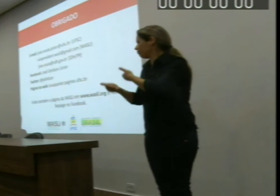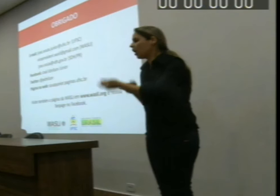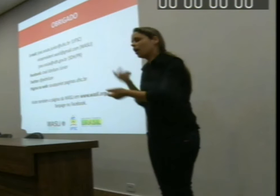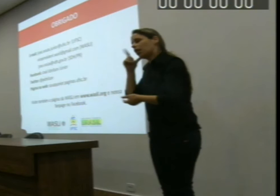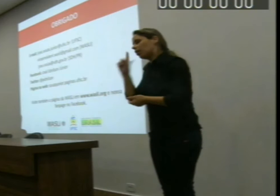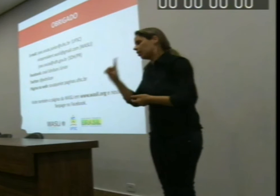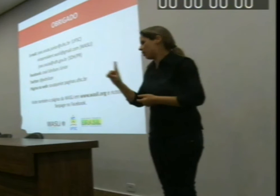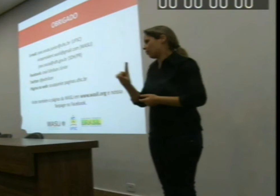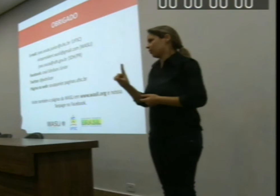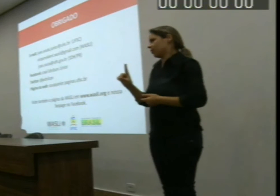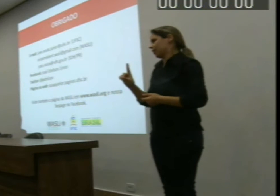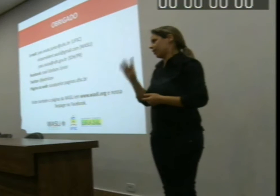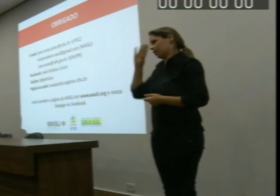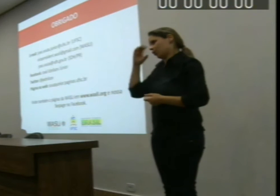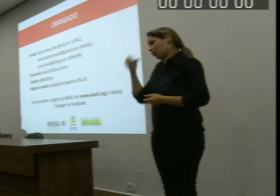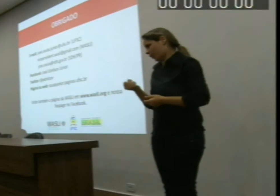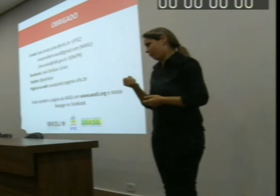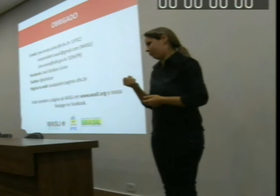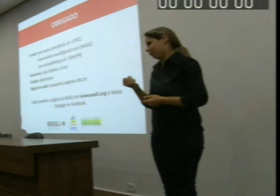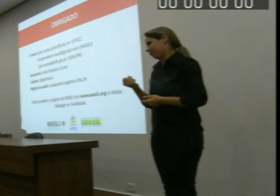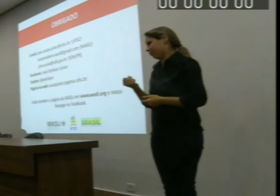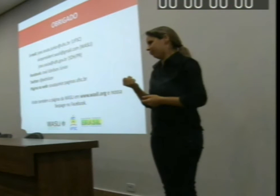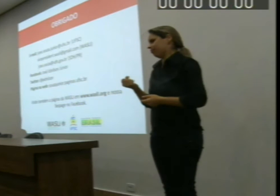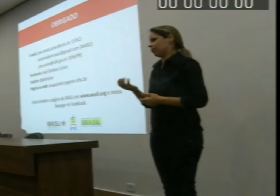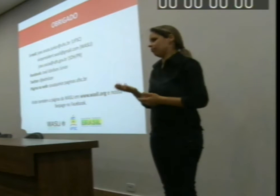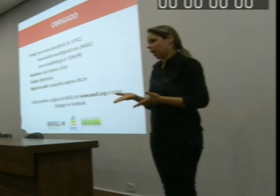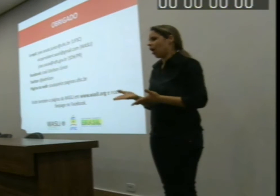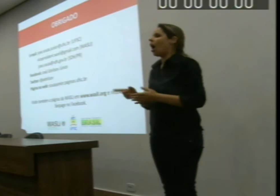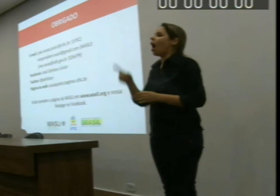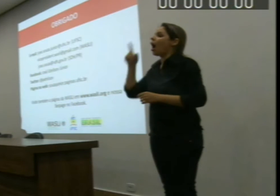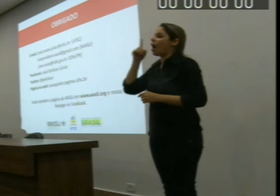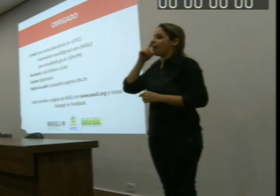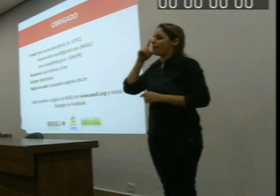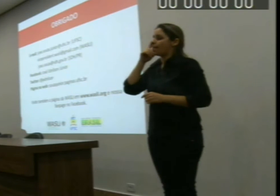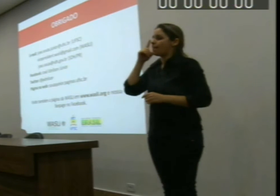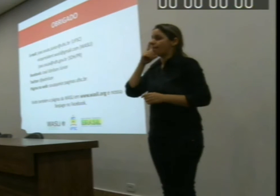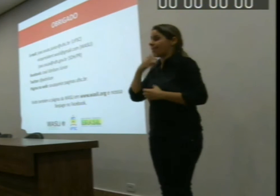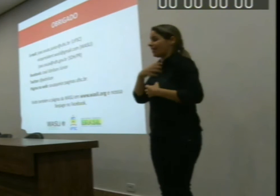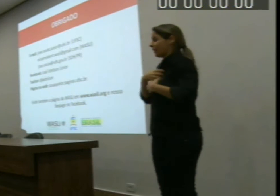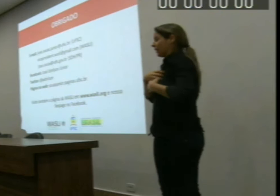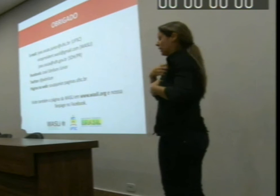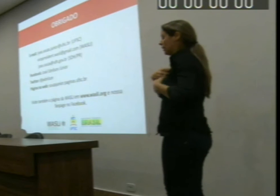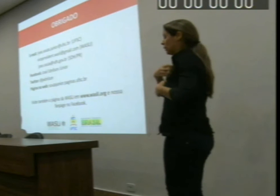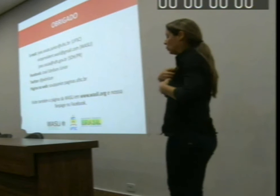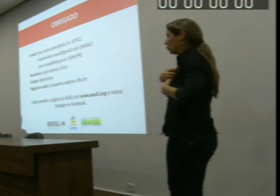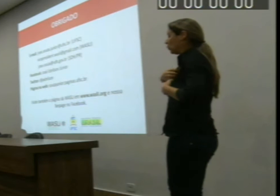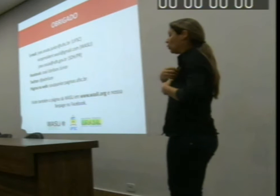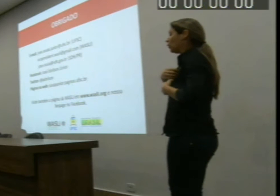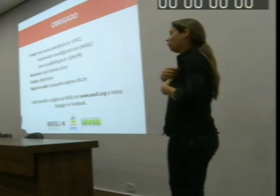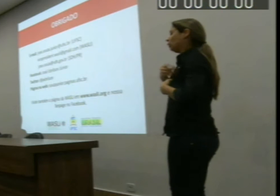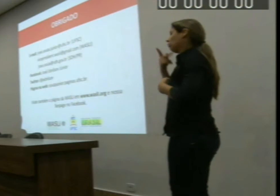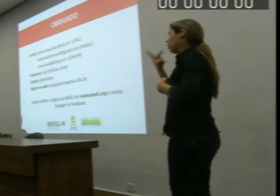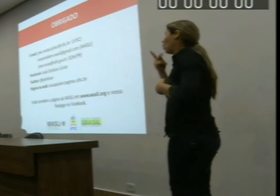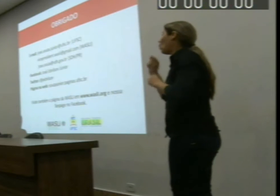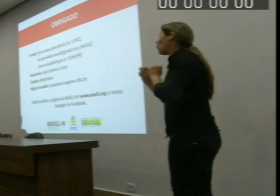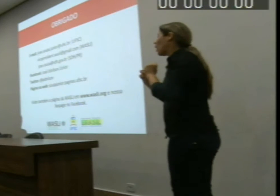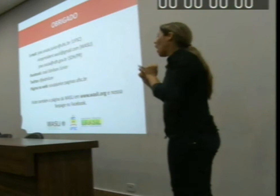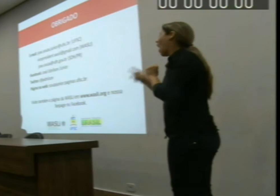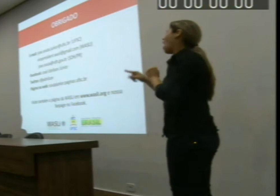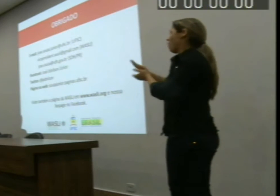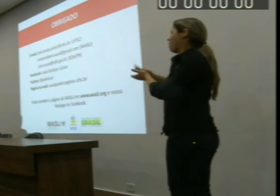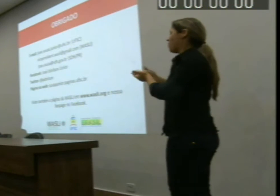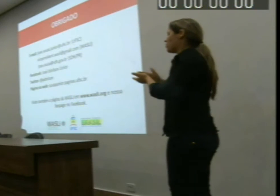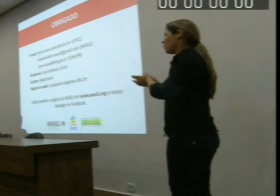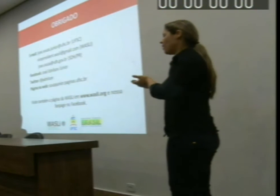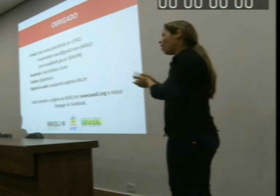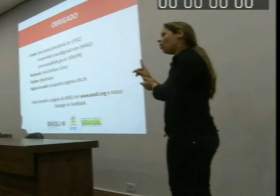são tratadas como exceções não viessa né no tempo passado uhum por um né um profissional